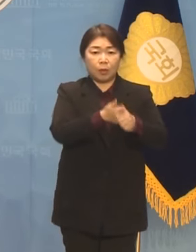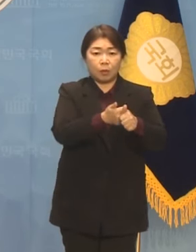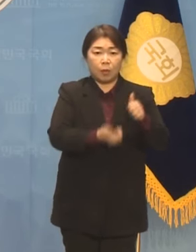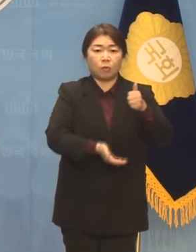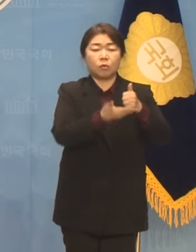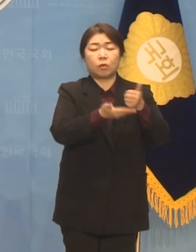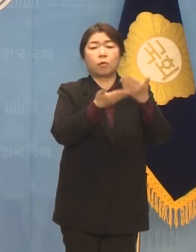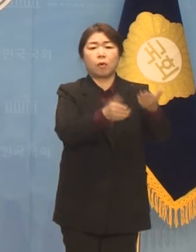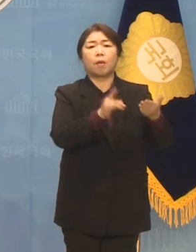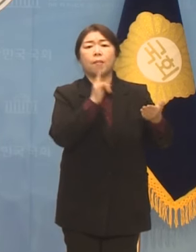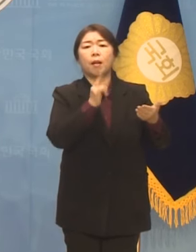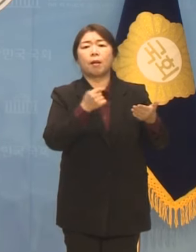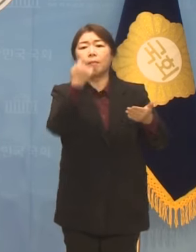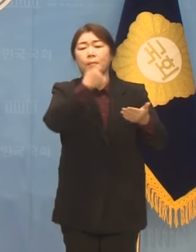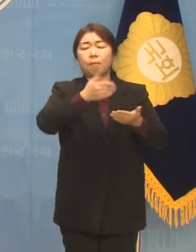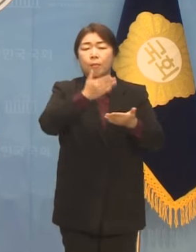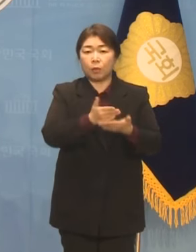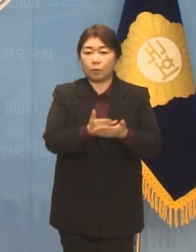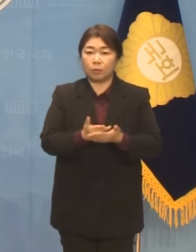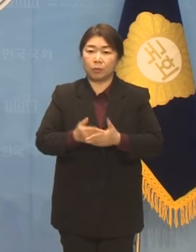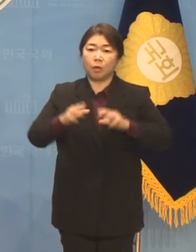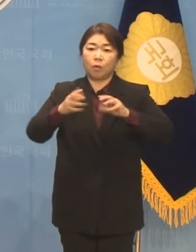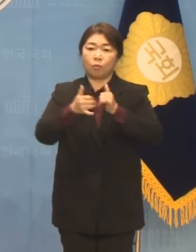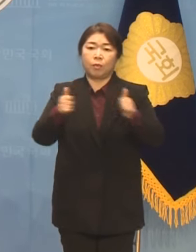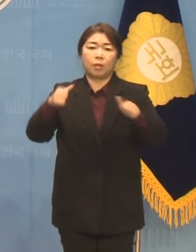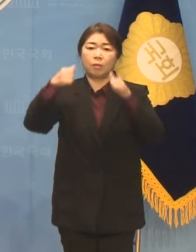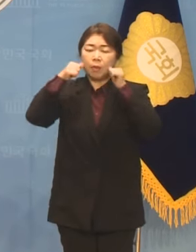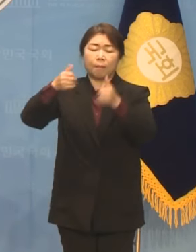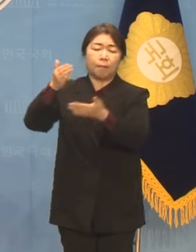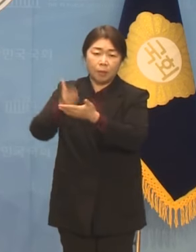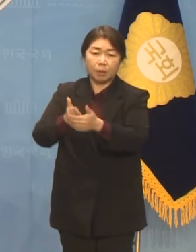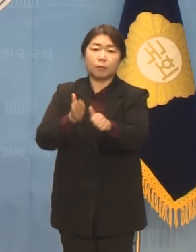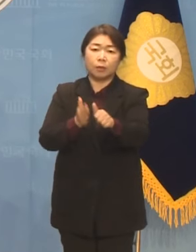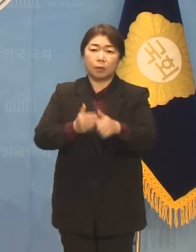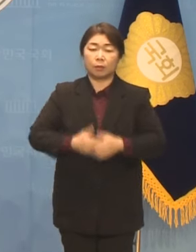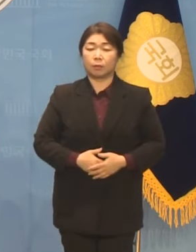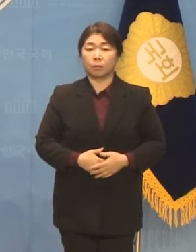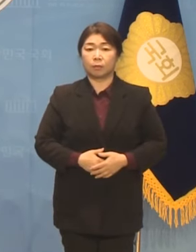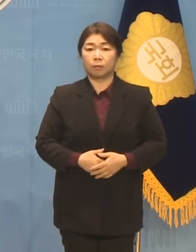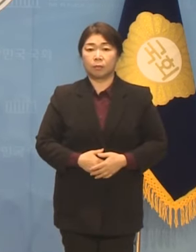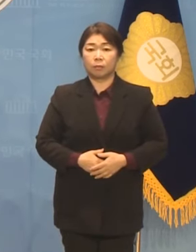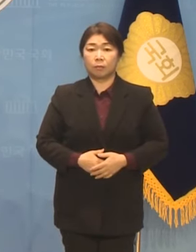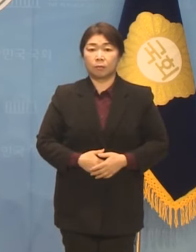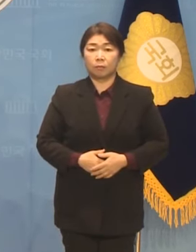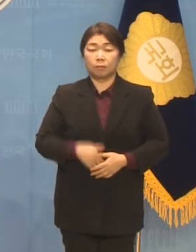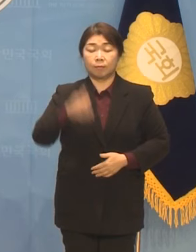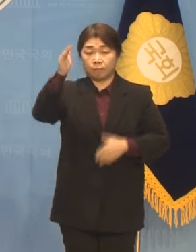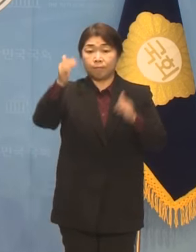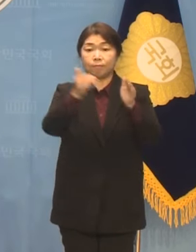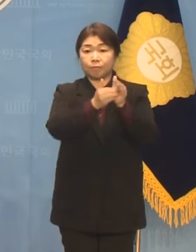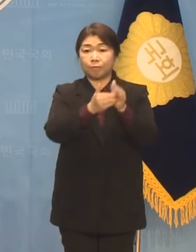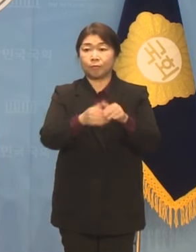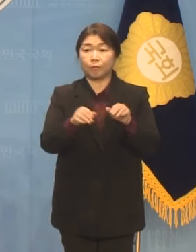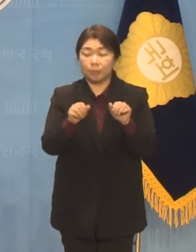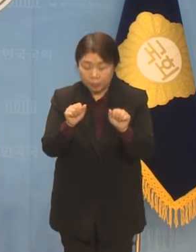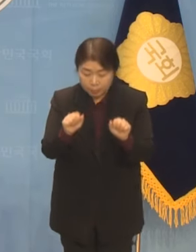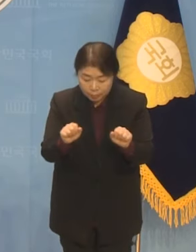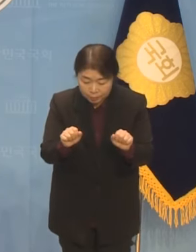그만두십시오. 국민 기만은 정권 심판으로 되돌아올 뿐입니다. 이상입니다.